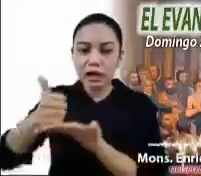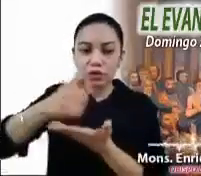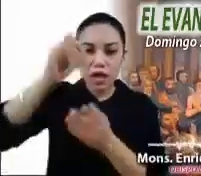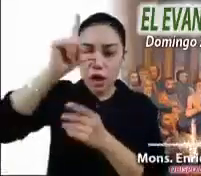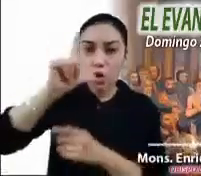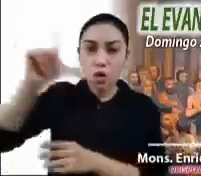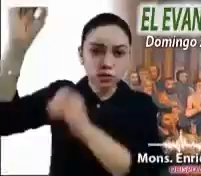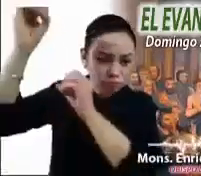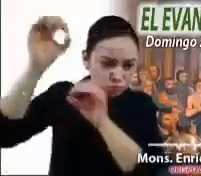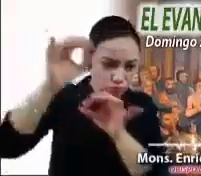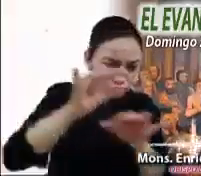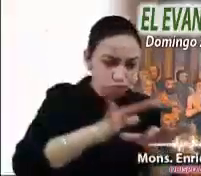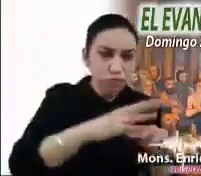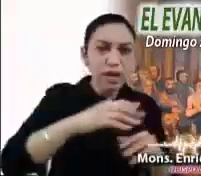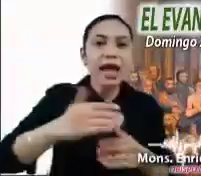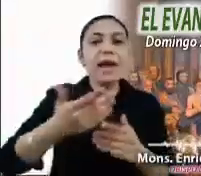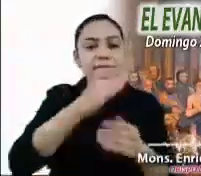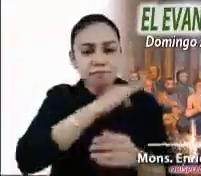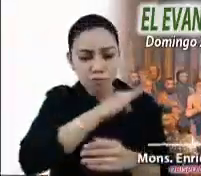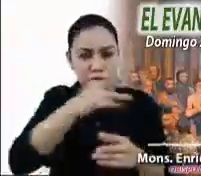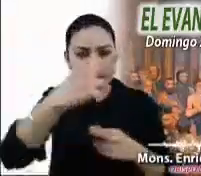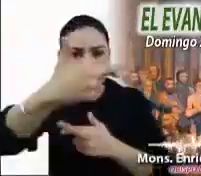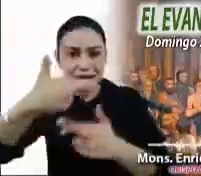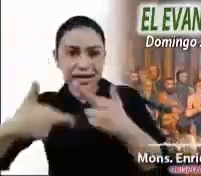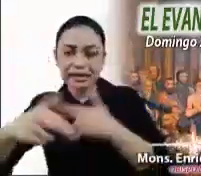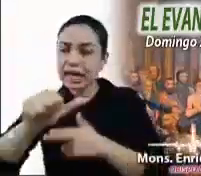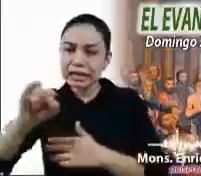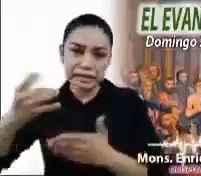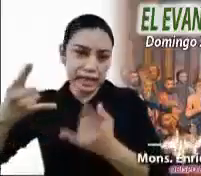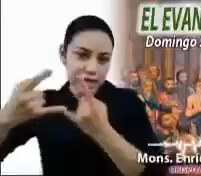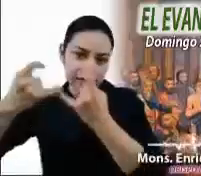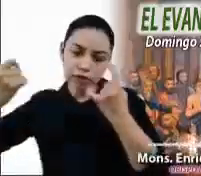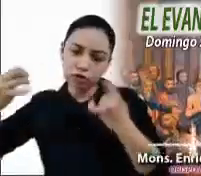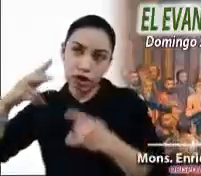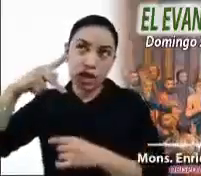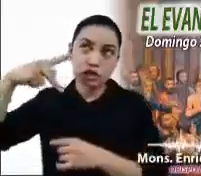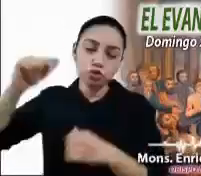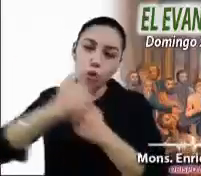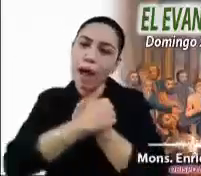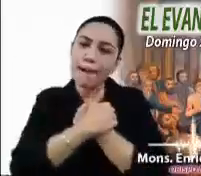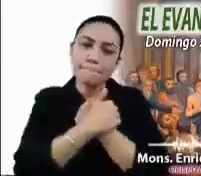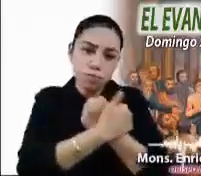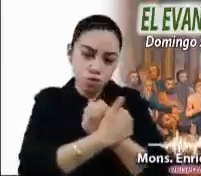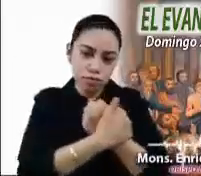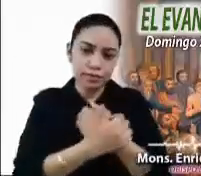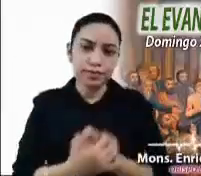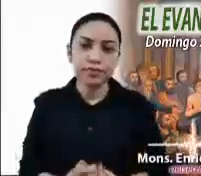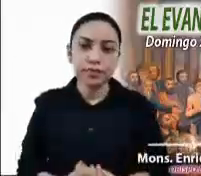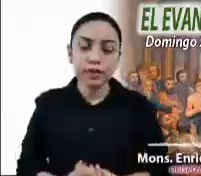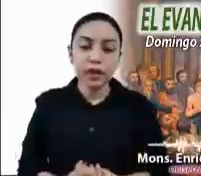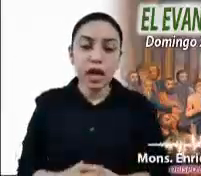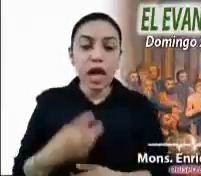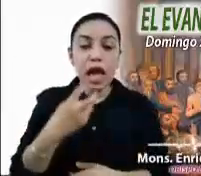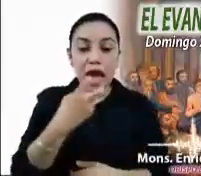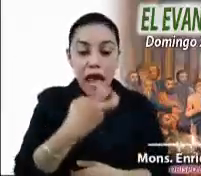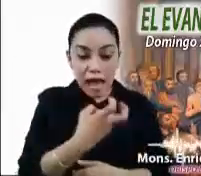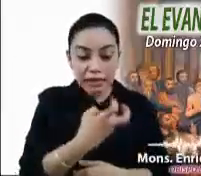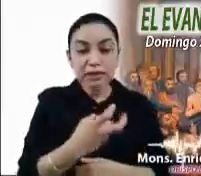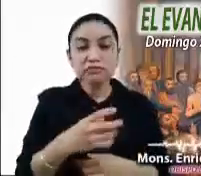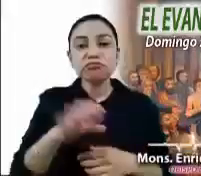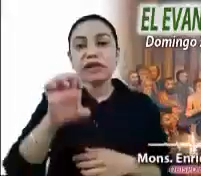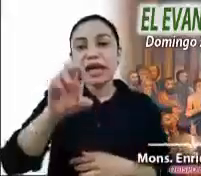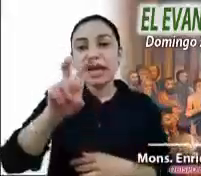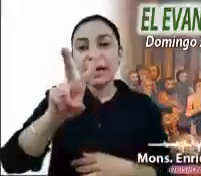historia de su amor. En este contexto de la evangelización, aparecen insistentemente sobre todo